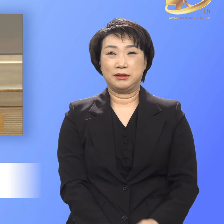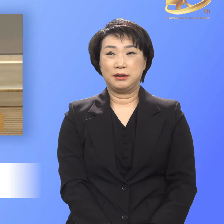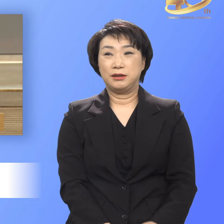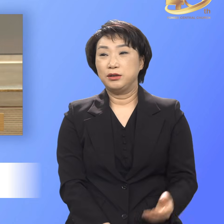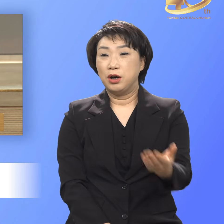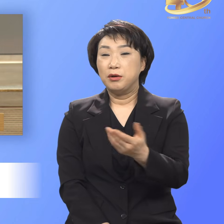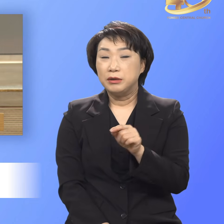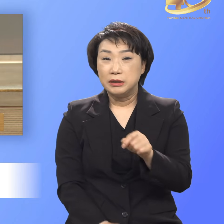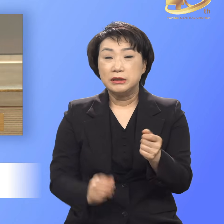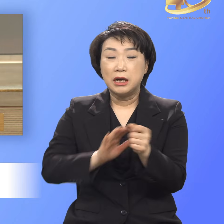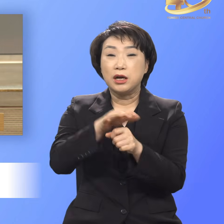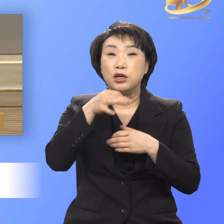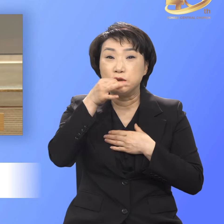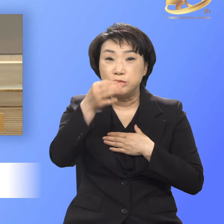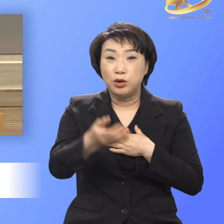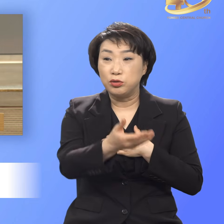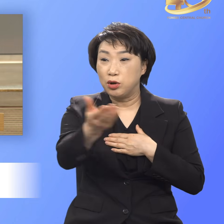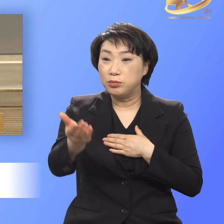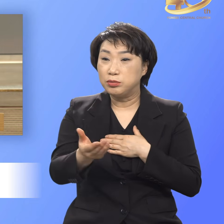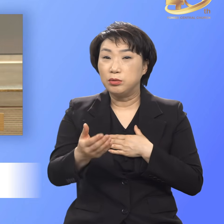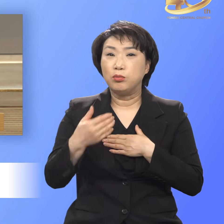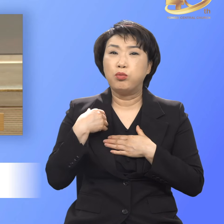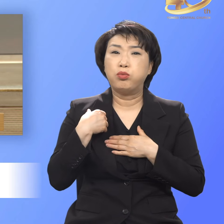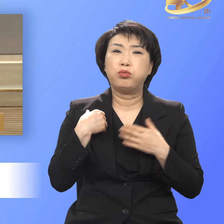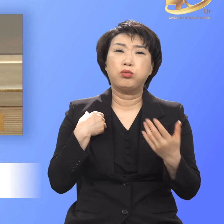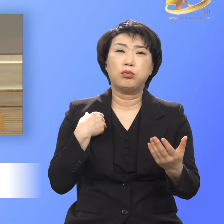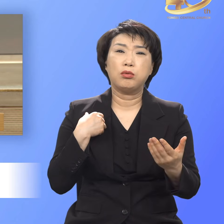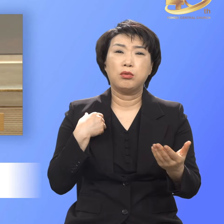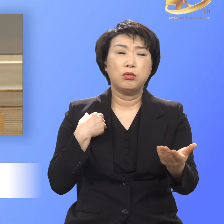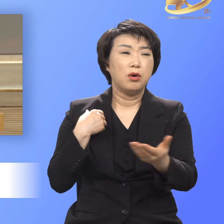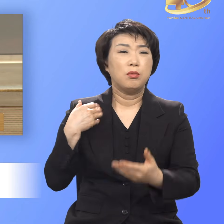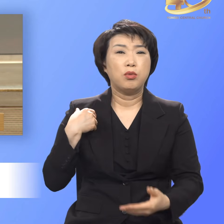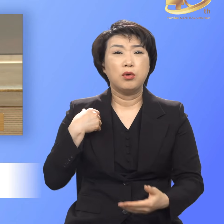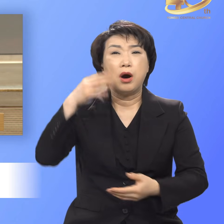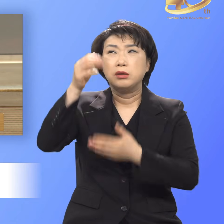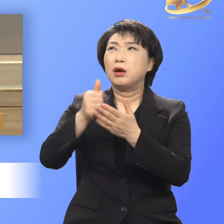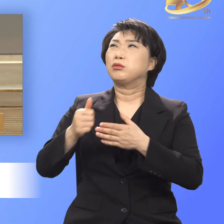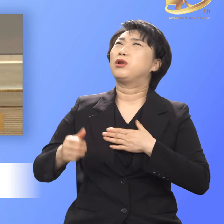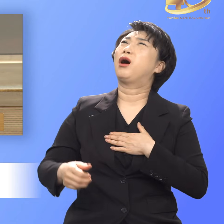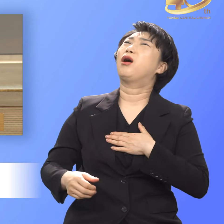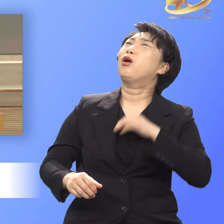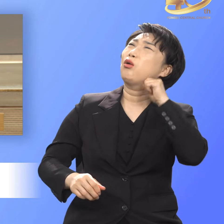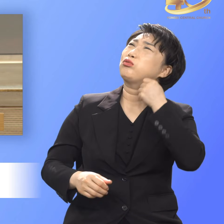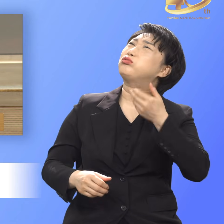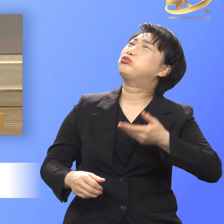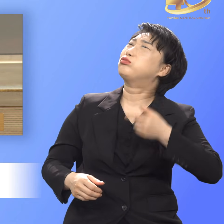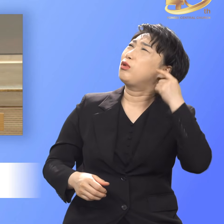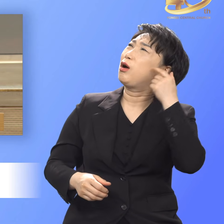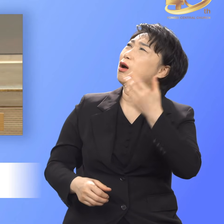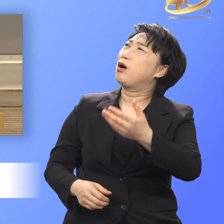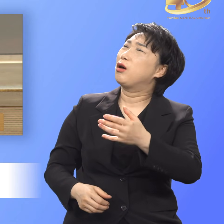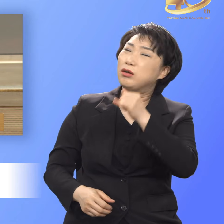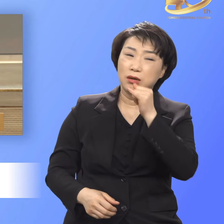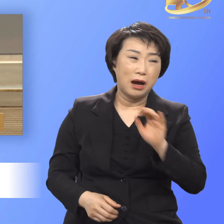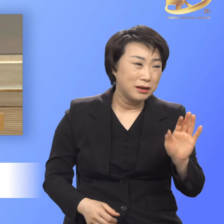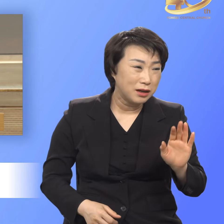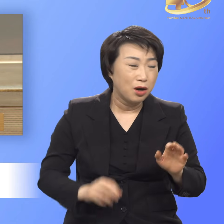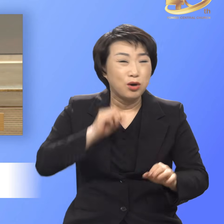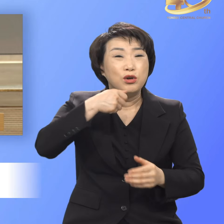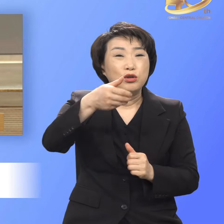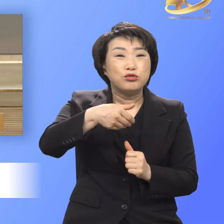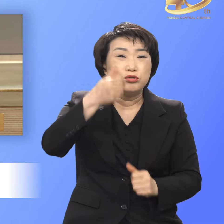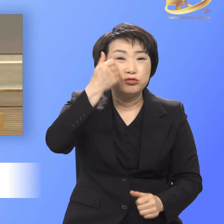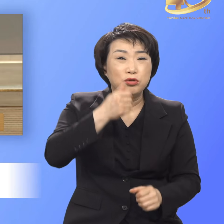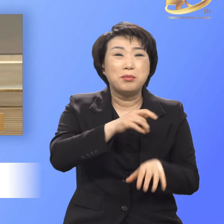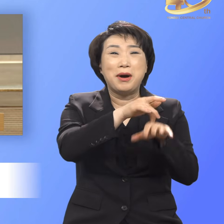근데 이런 사랑의 음성을 몰라. 모르고 왜 하나님을 알면 고통스럽게 하나? 고통스럽게 하는 놈은